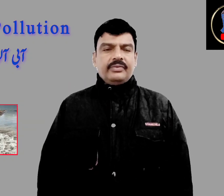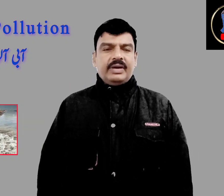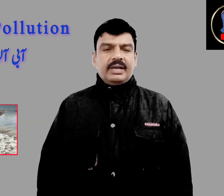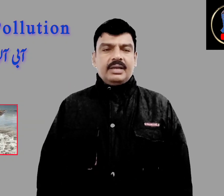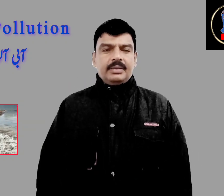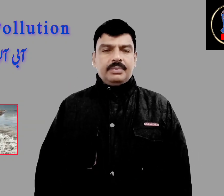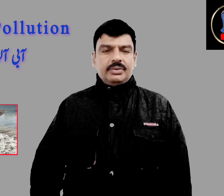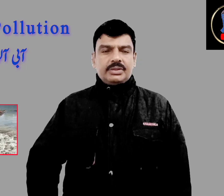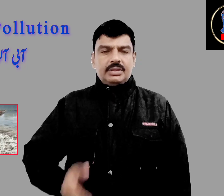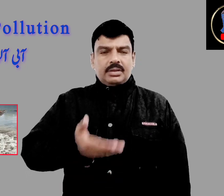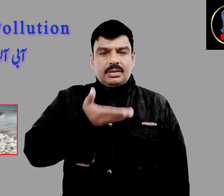वाटर पोल्यूशन।